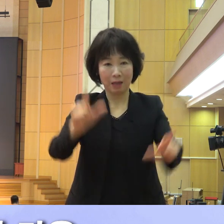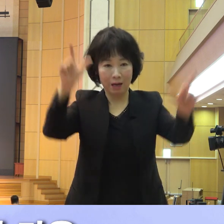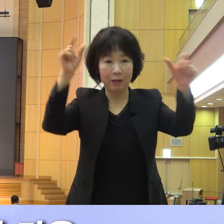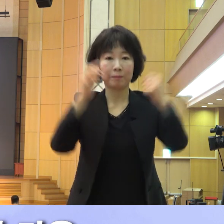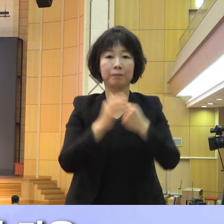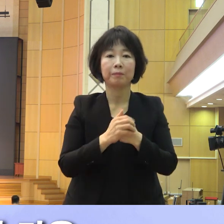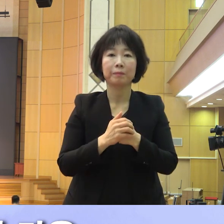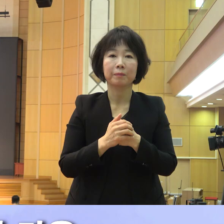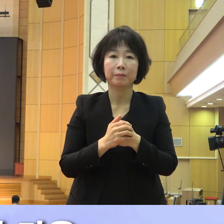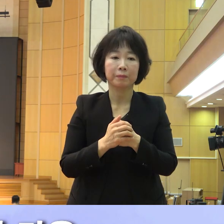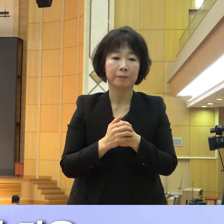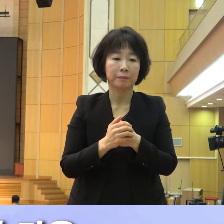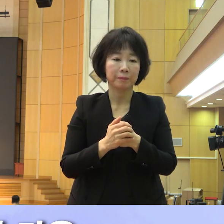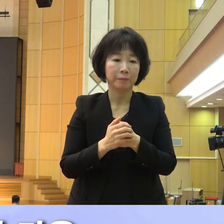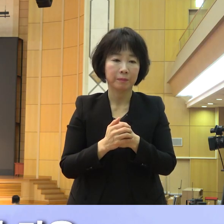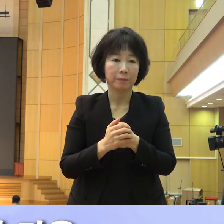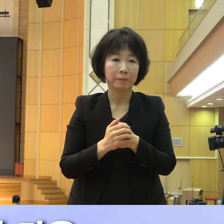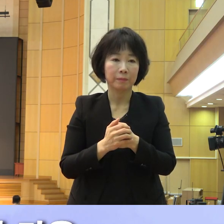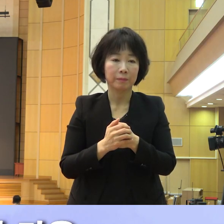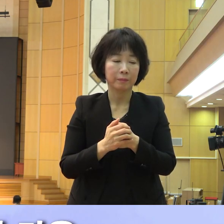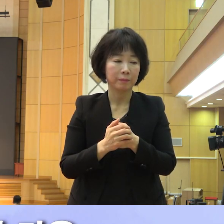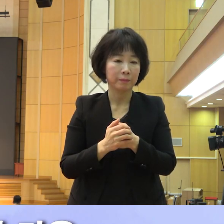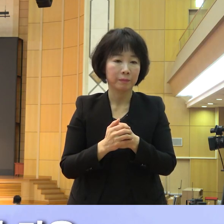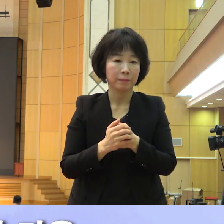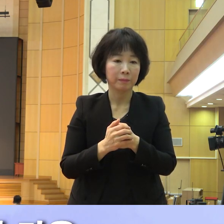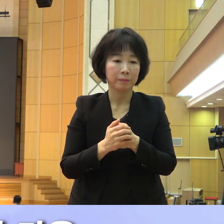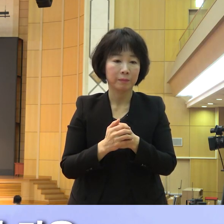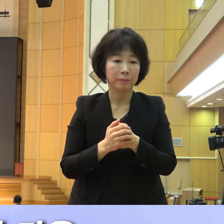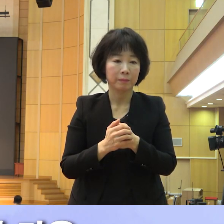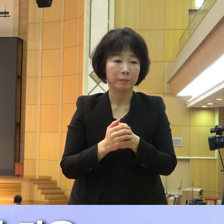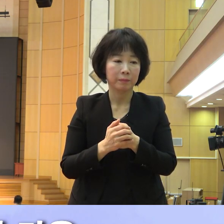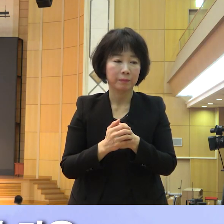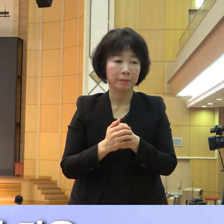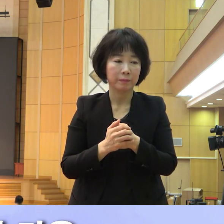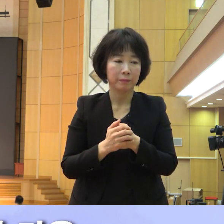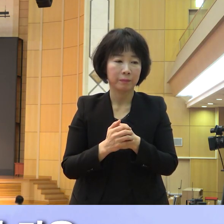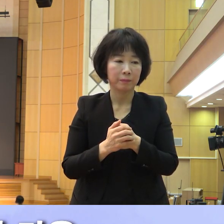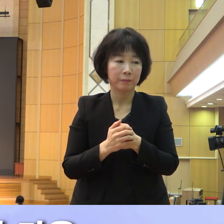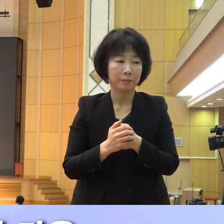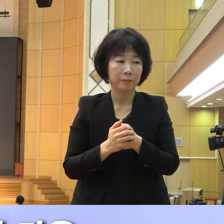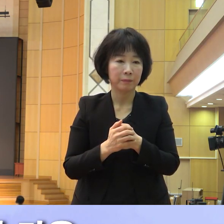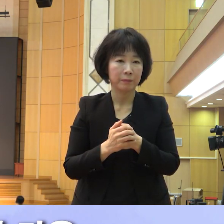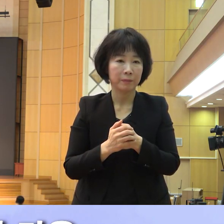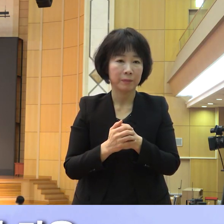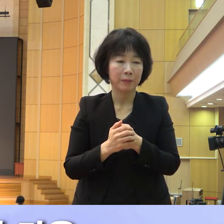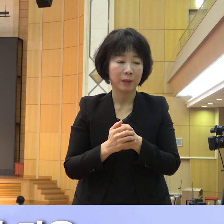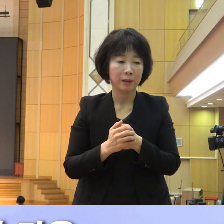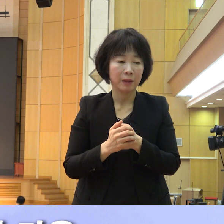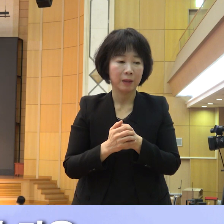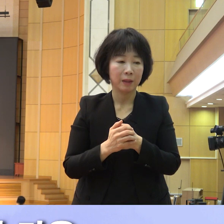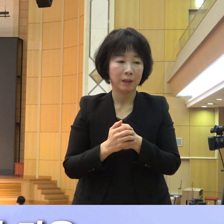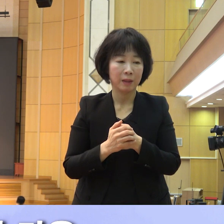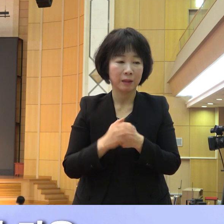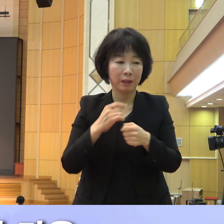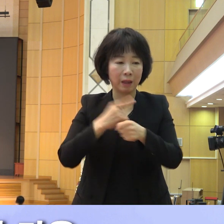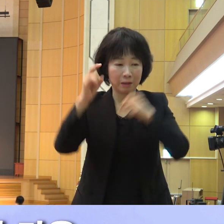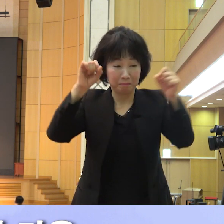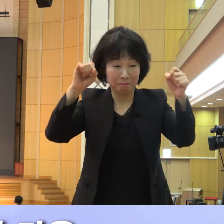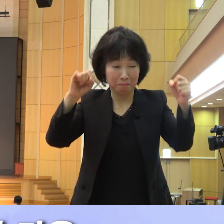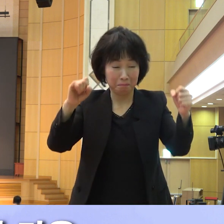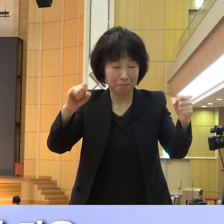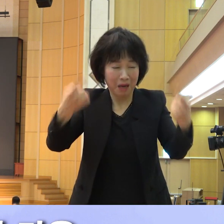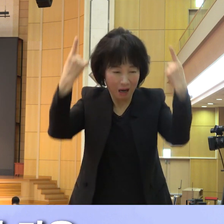지난 해와 같이 모든 걸 버릴 건 다 버려지게 하시고 다시 새해를 맞이해서